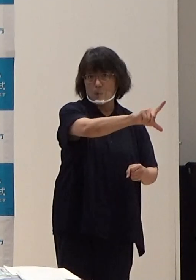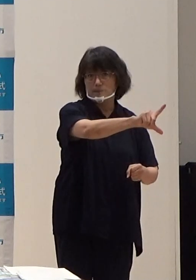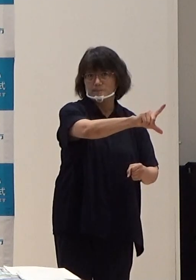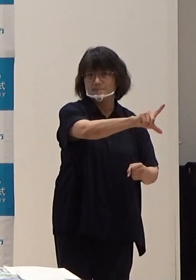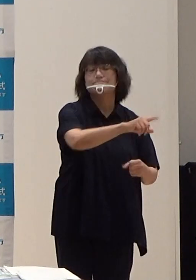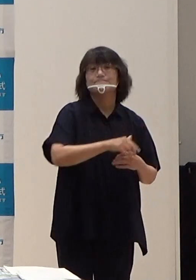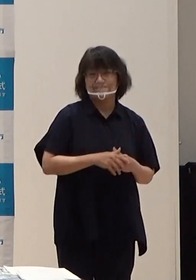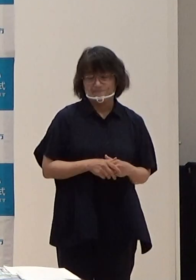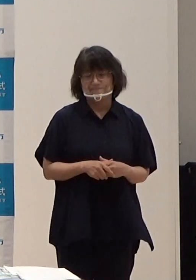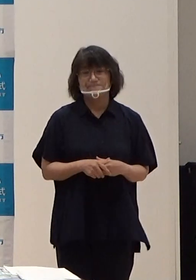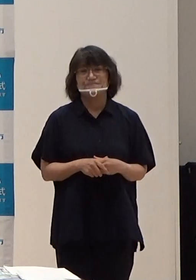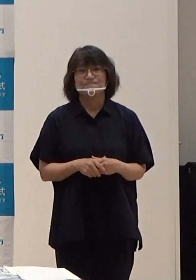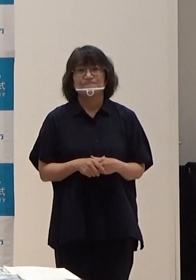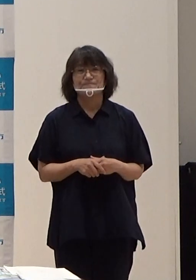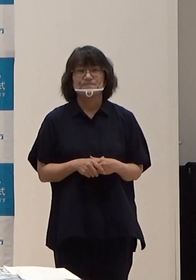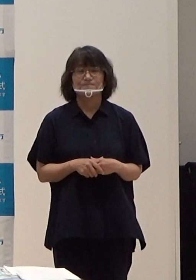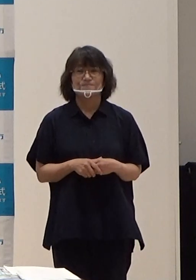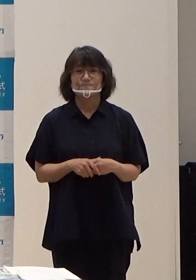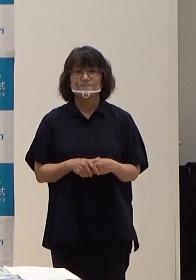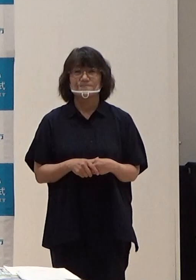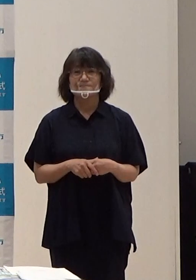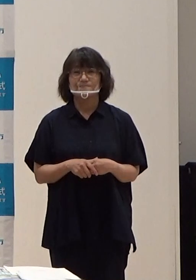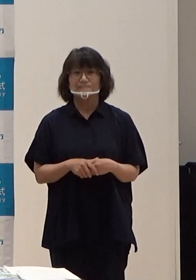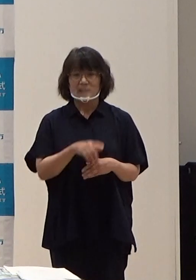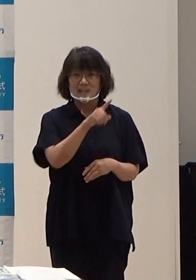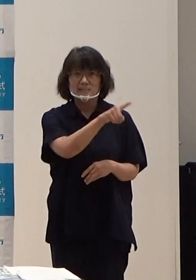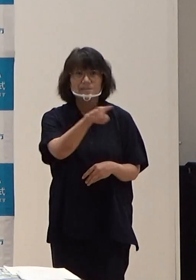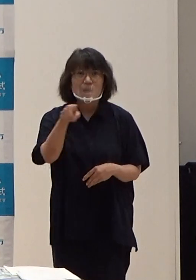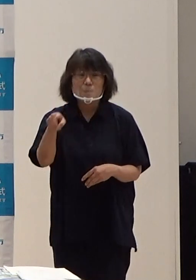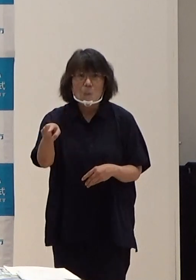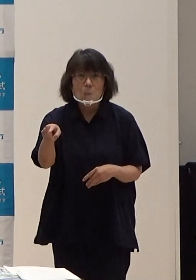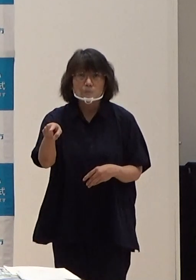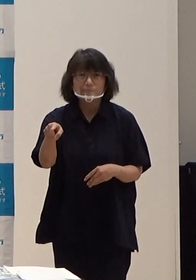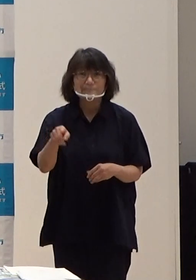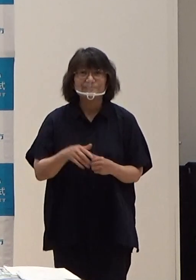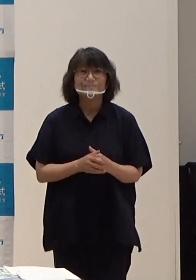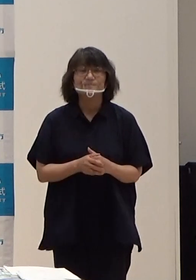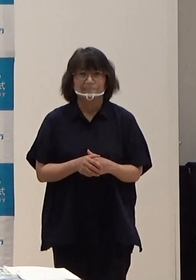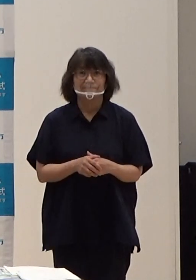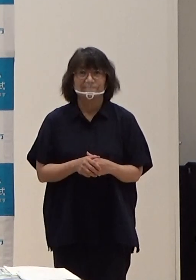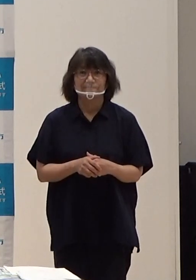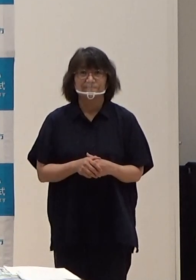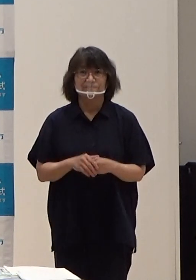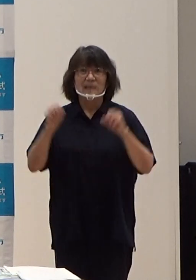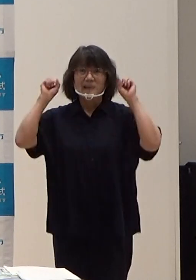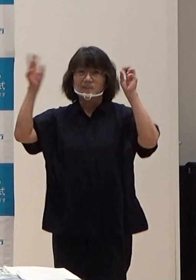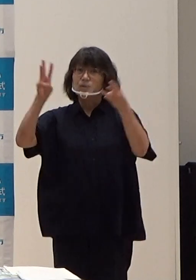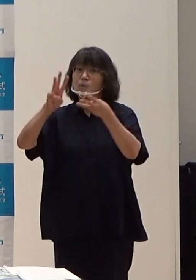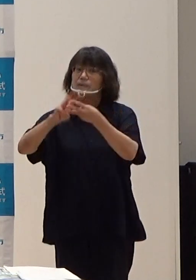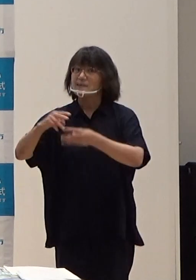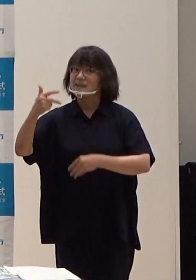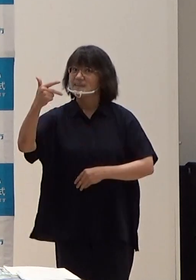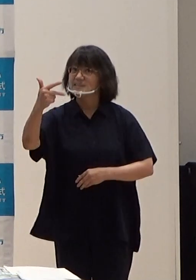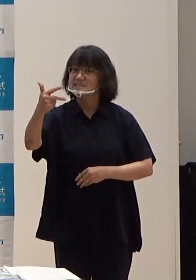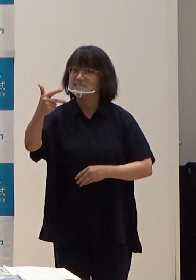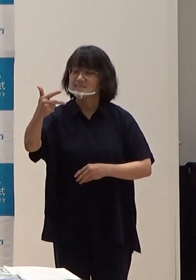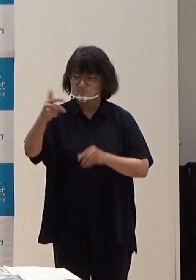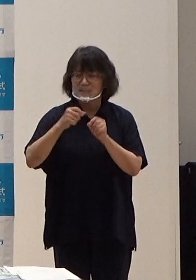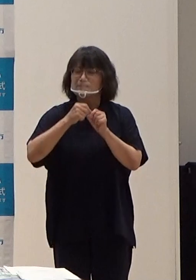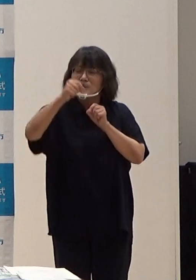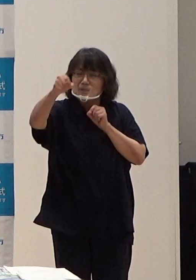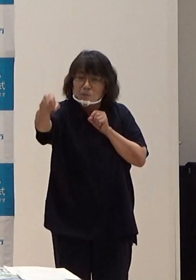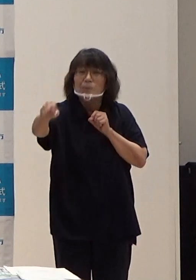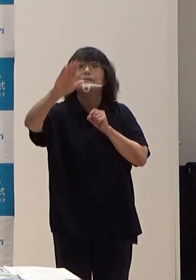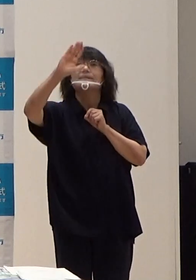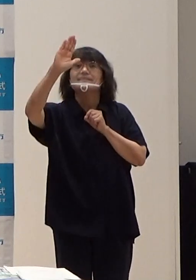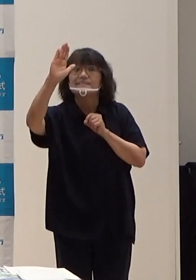人口が多いと、こんな具合になっておりますけど、いずれにしましても大いに豊田市さんちょっと離れておりますけれども